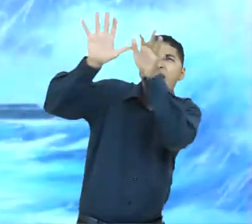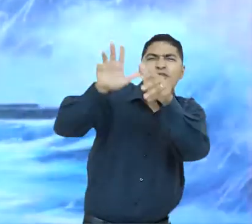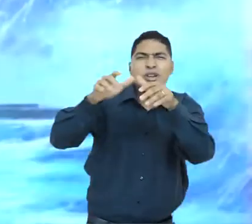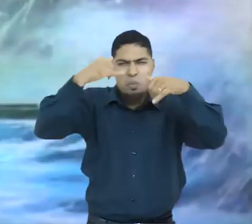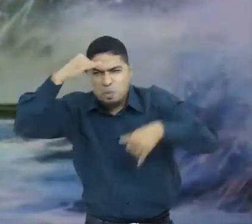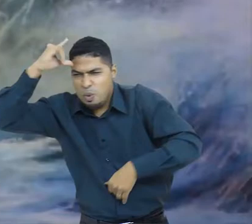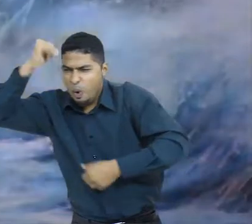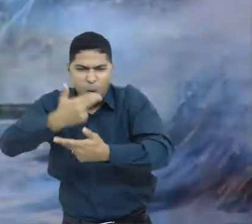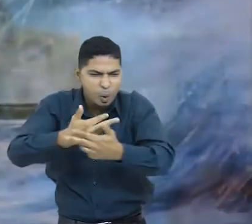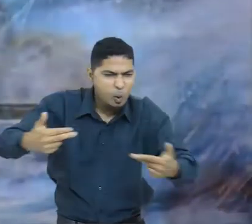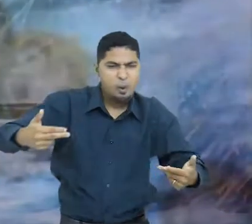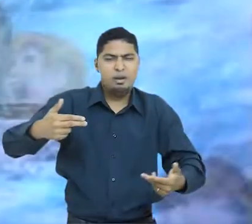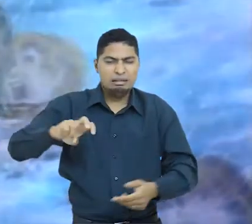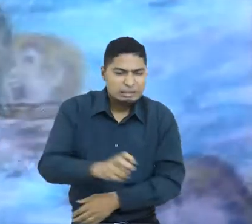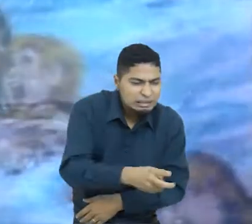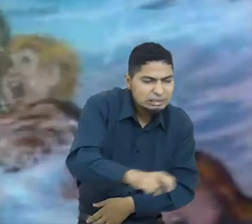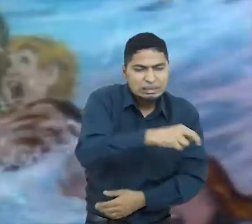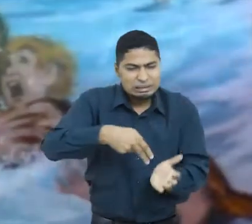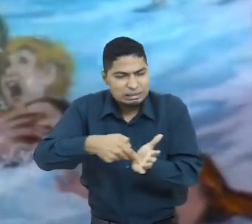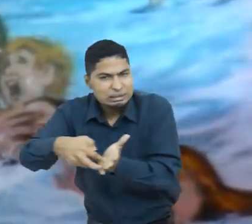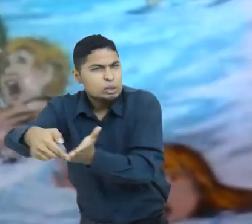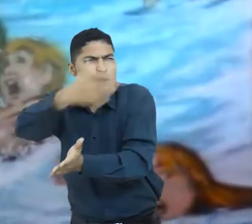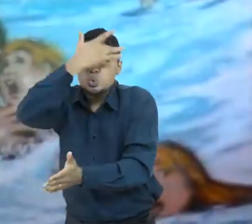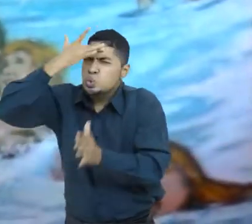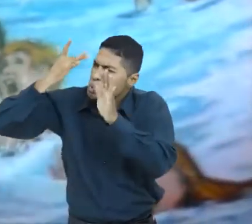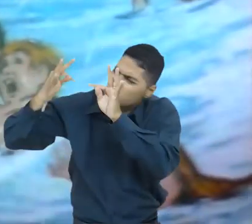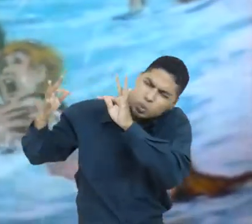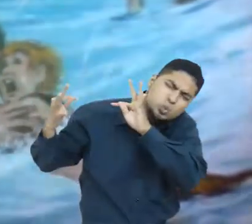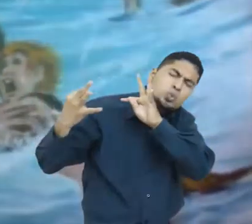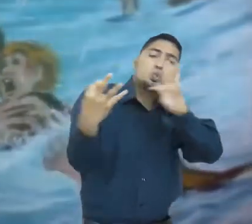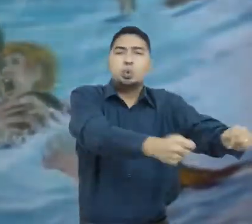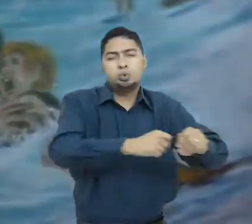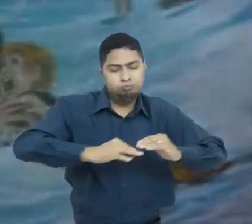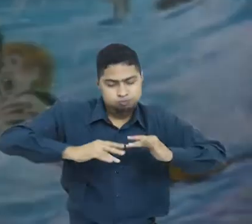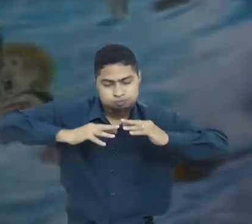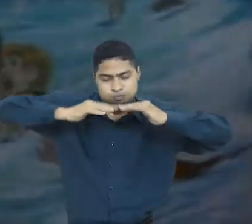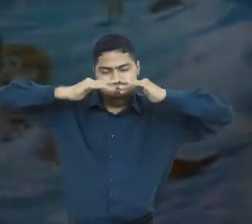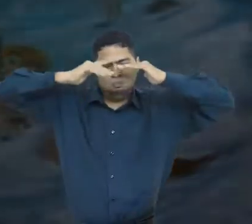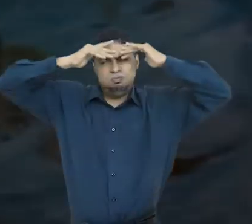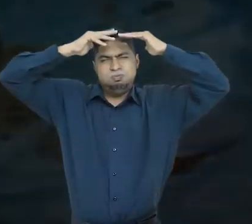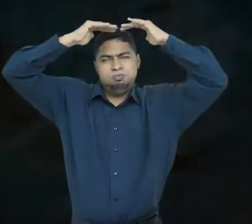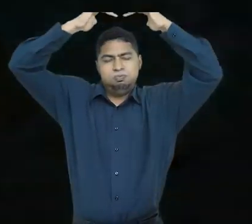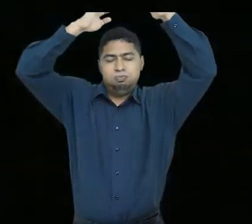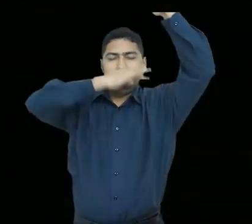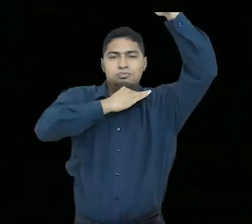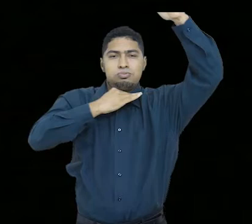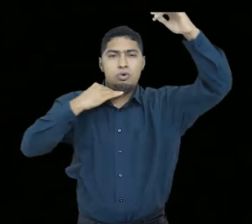gado, os animais que andavam e rastejavam, todos se afogaram no dilúvio. A terra